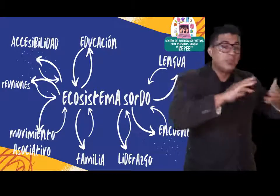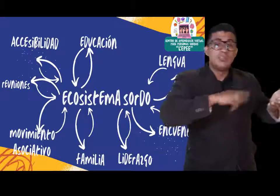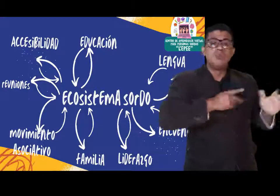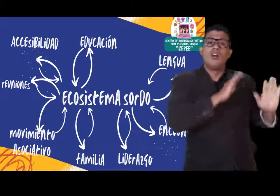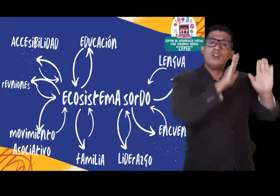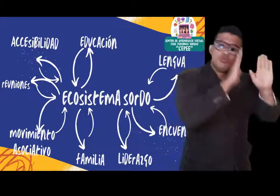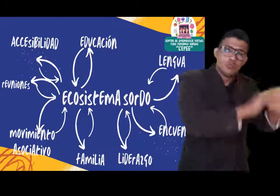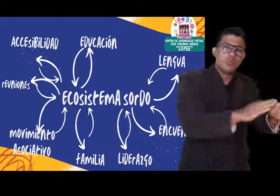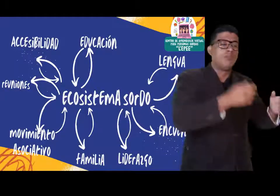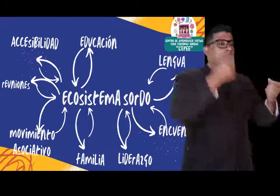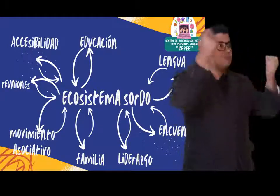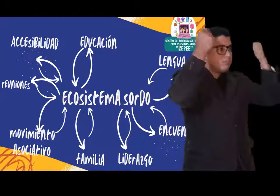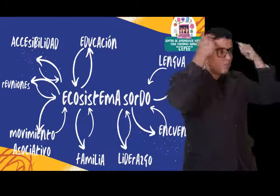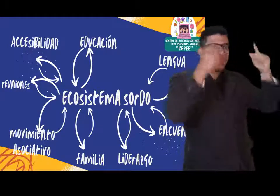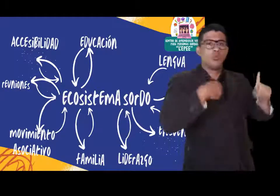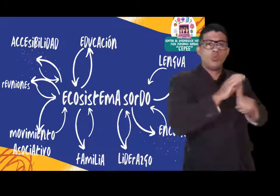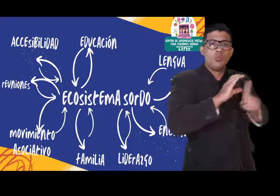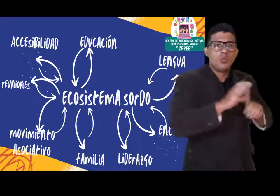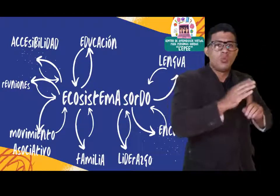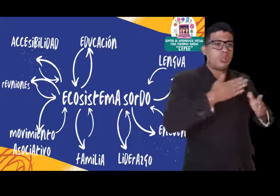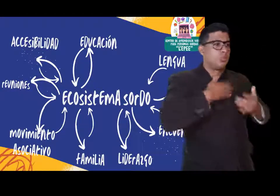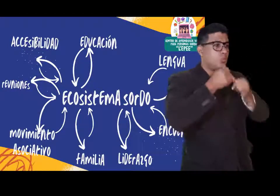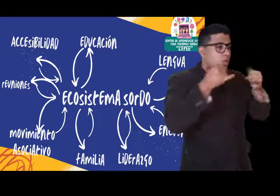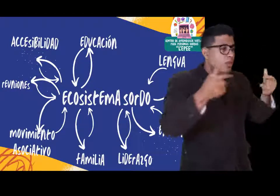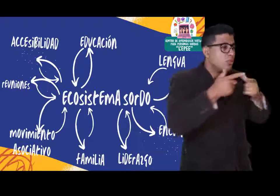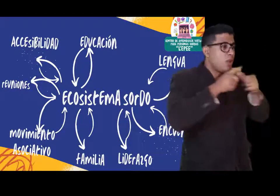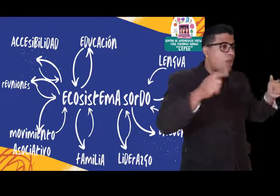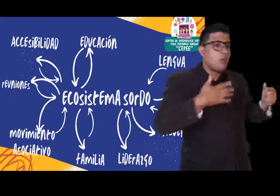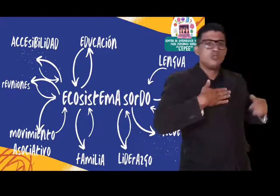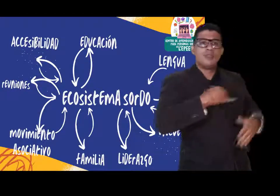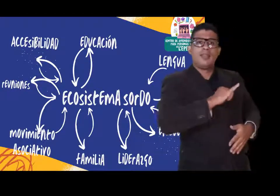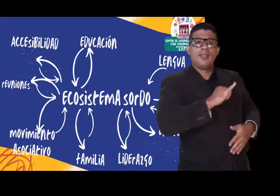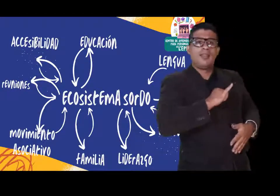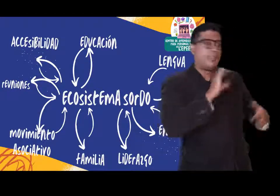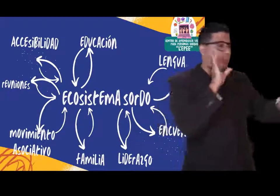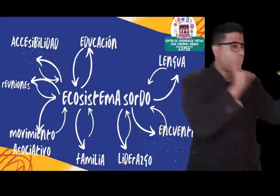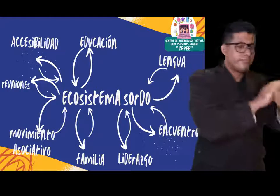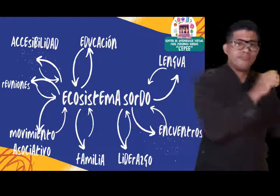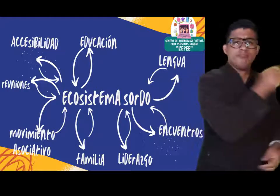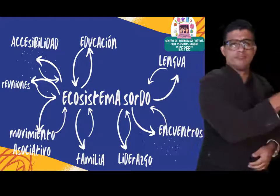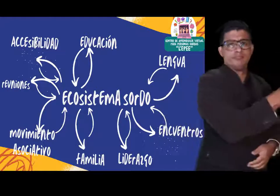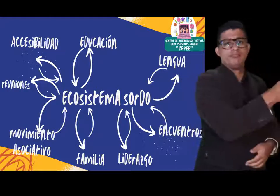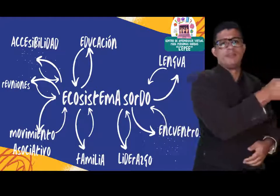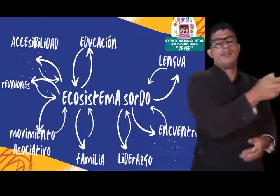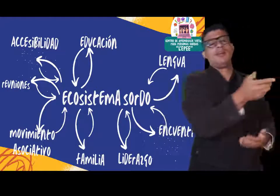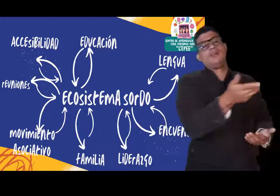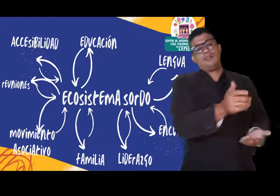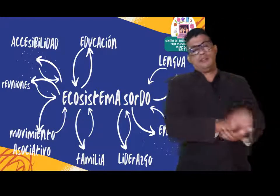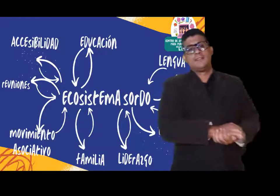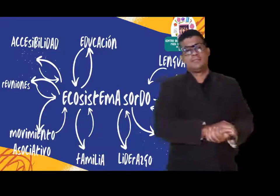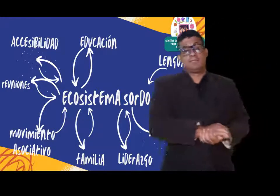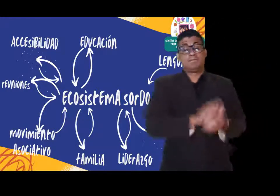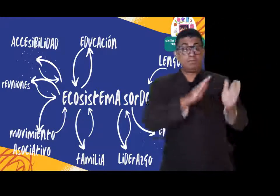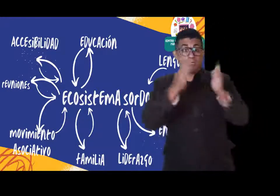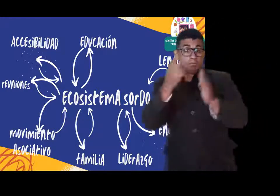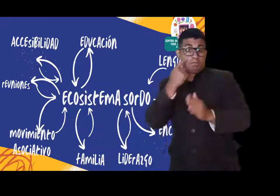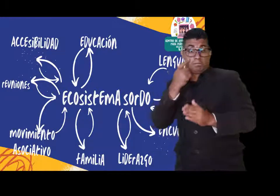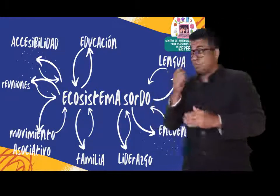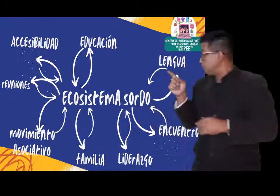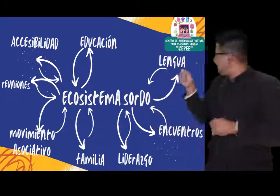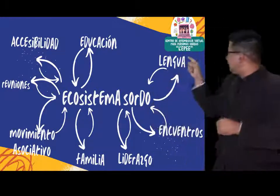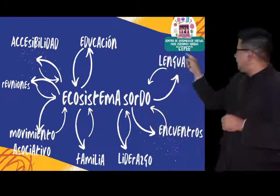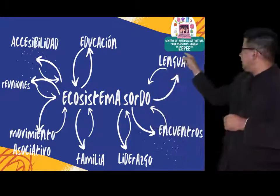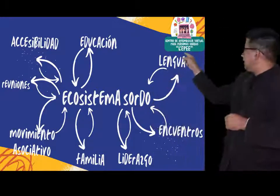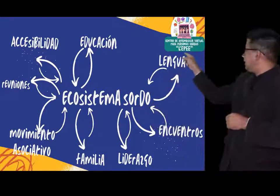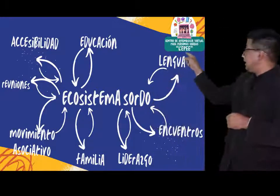importante esto? Porque ese es su ecosistema más natural. Allí su lengua se desarrolla, su pensamiento se